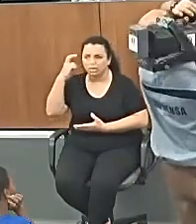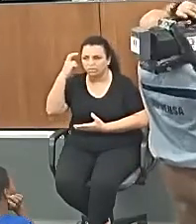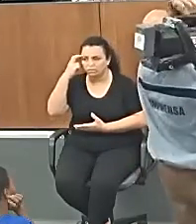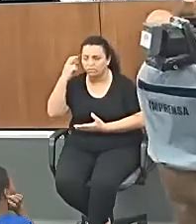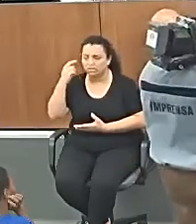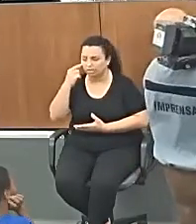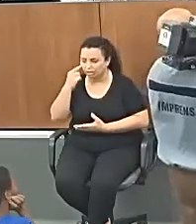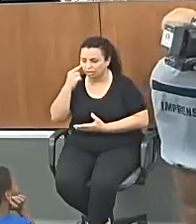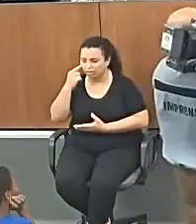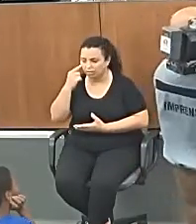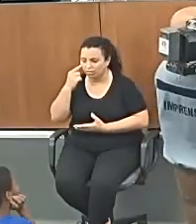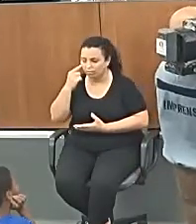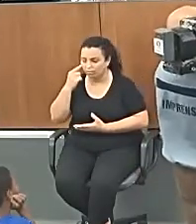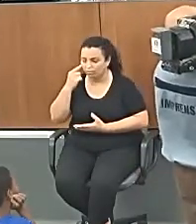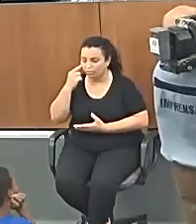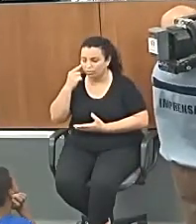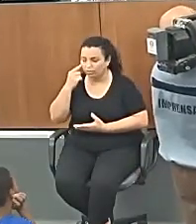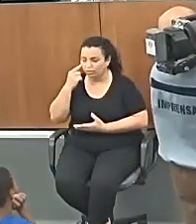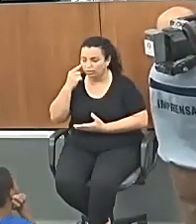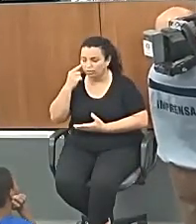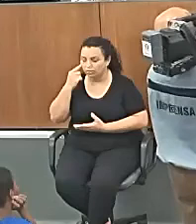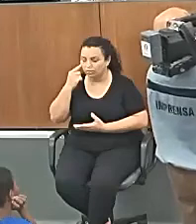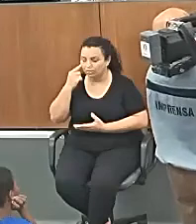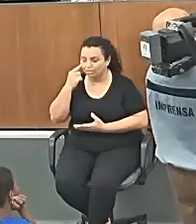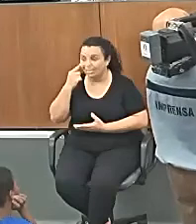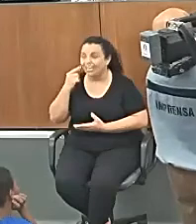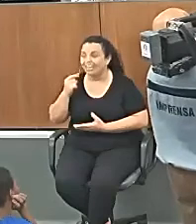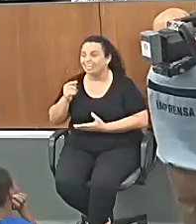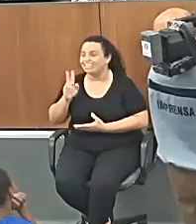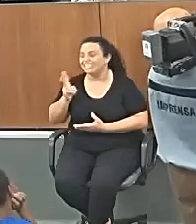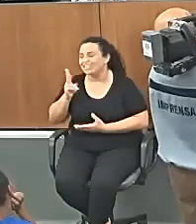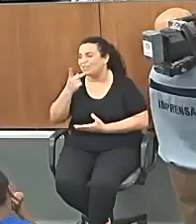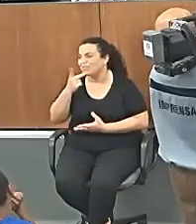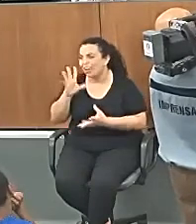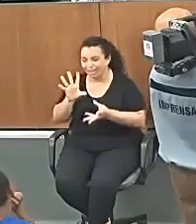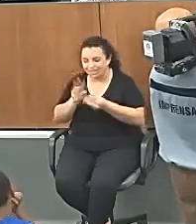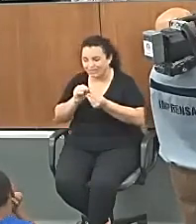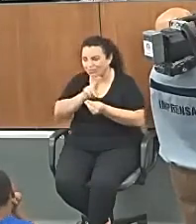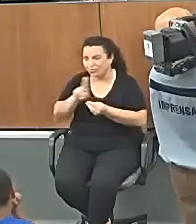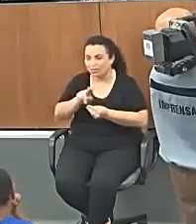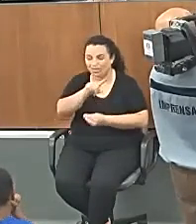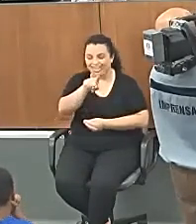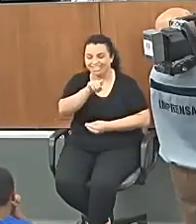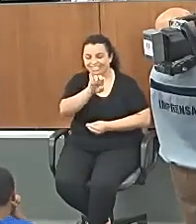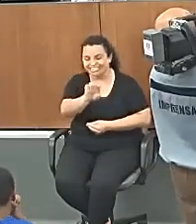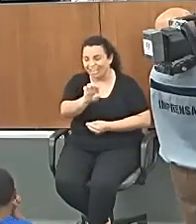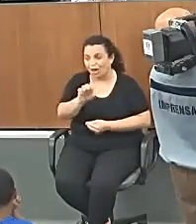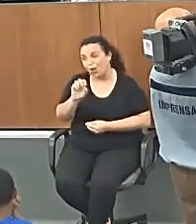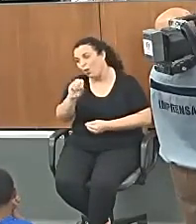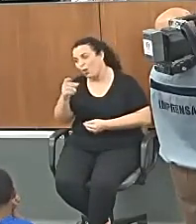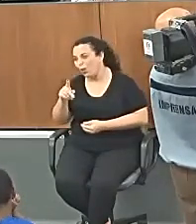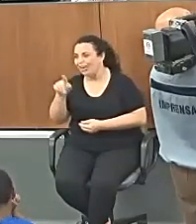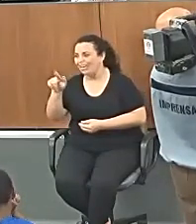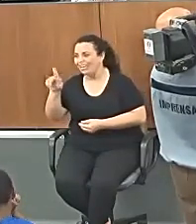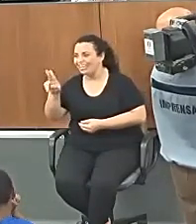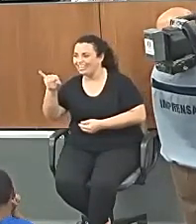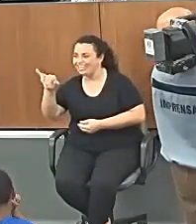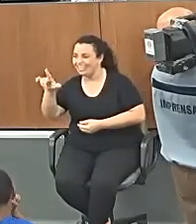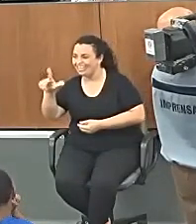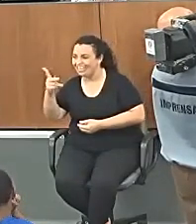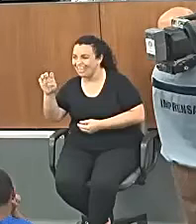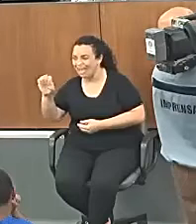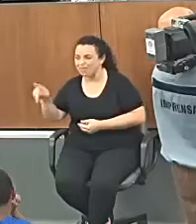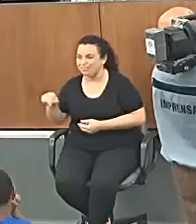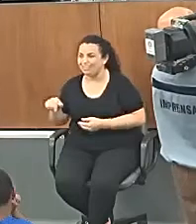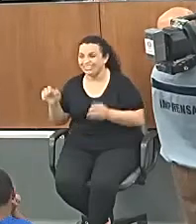guilherme demorou para qualificar quem se chama de zé e wesley então não tem essa já há algum tempo eu